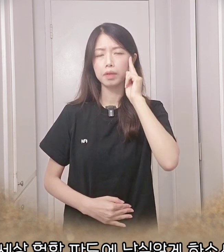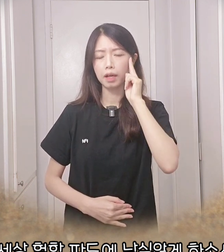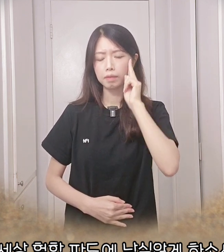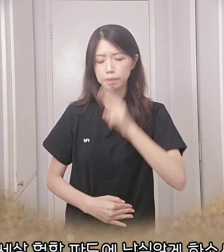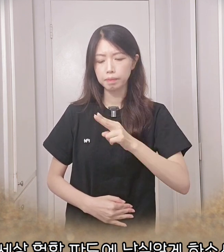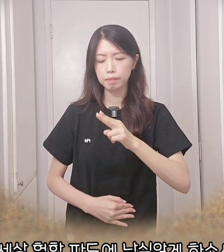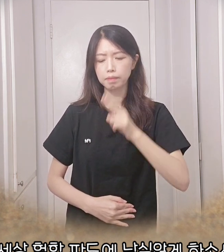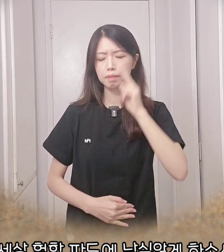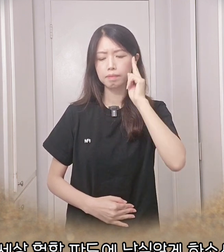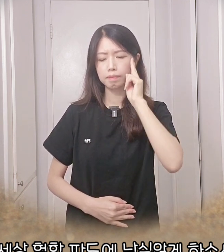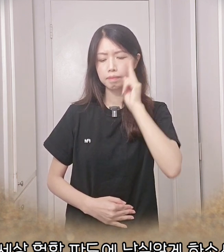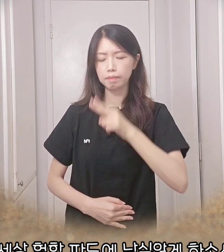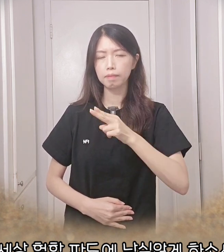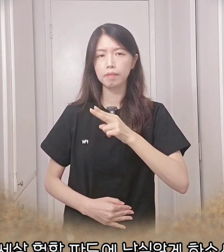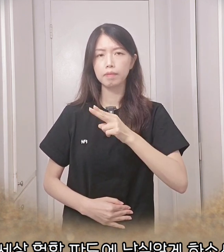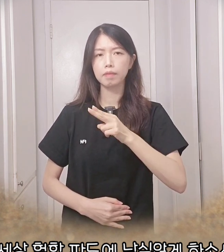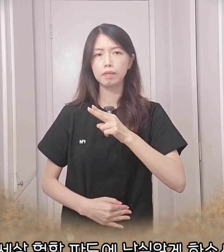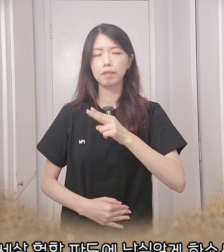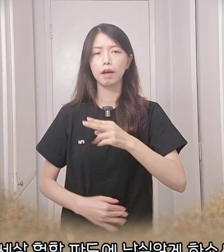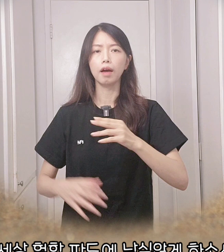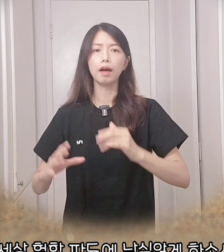수어가 됩니다.